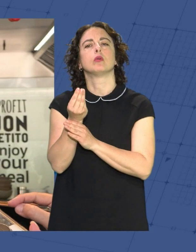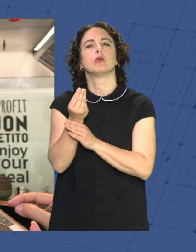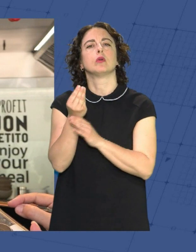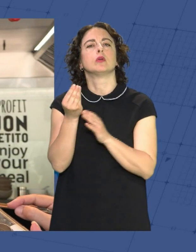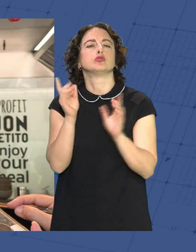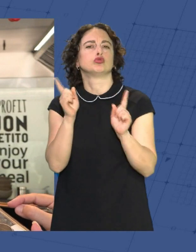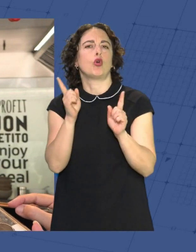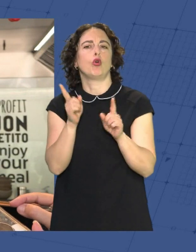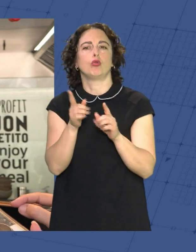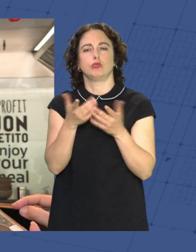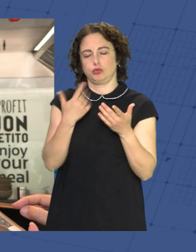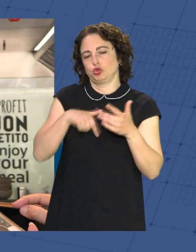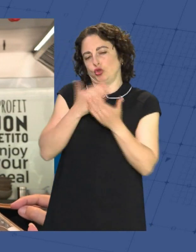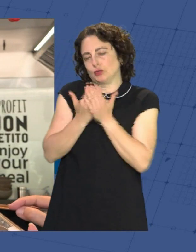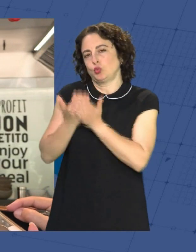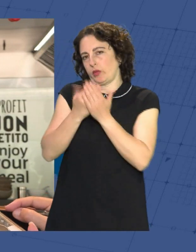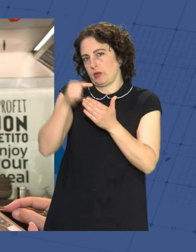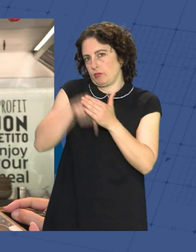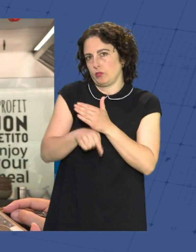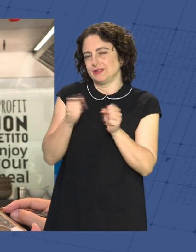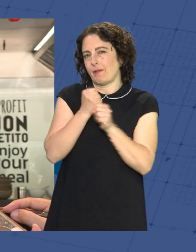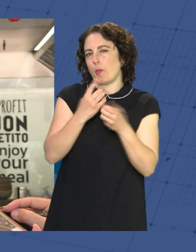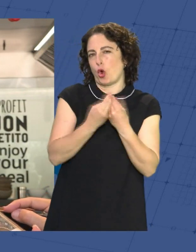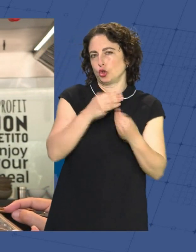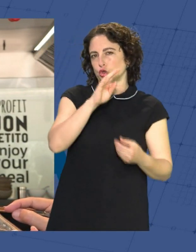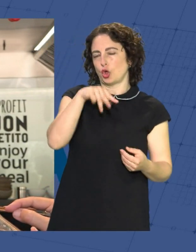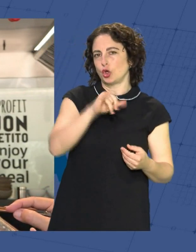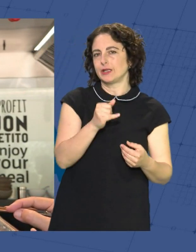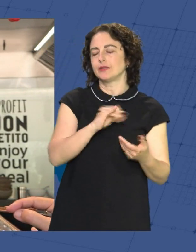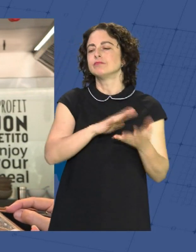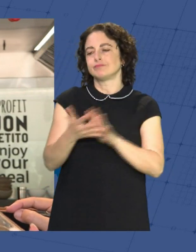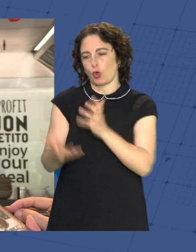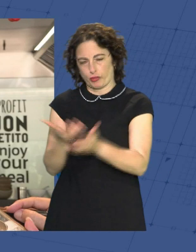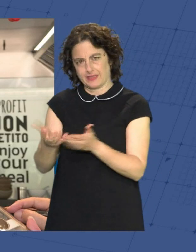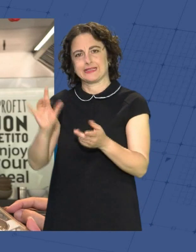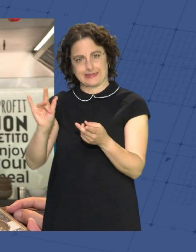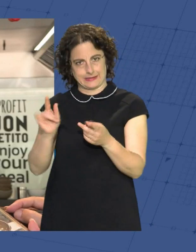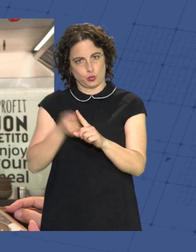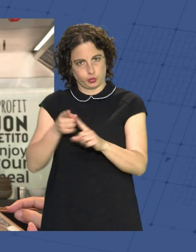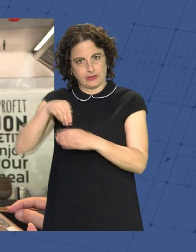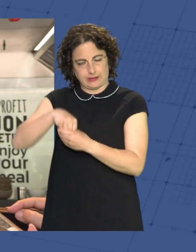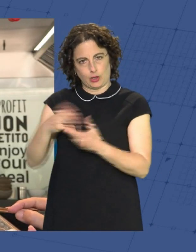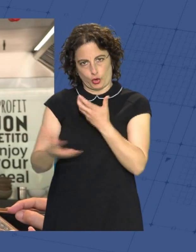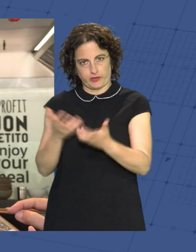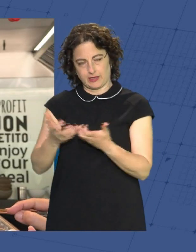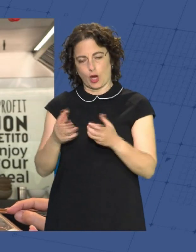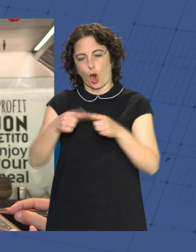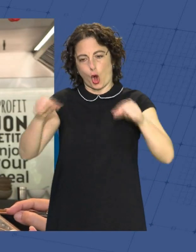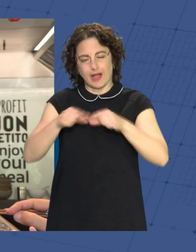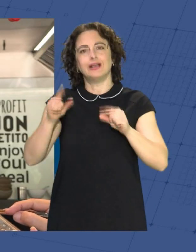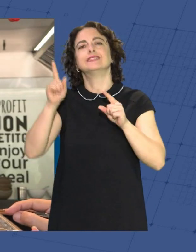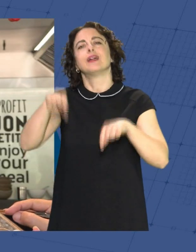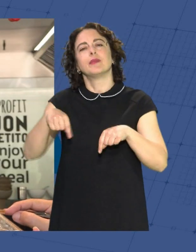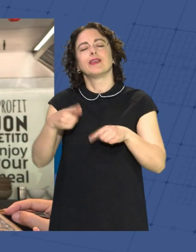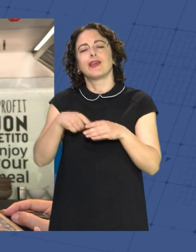vista, que eso es lo que estudiamos y trabajamos con Tony, que es la aplicación culinaria que puede tener, en este caso, la hoja, sino